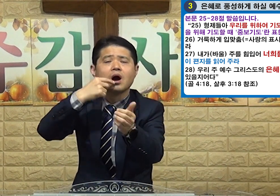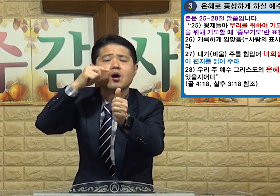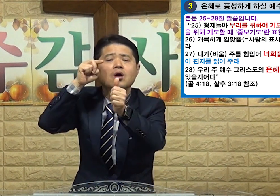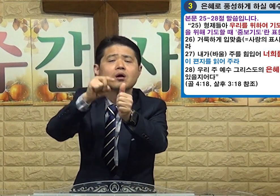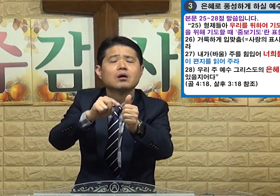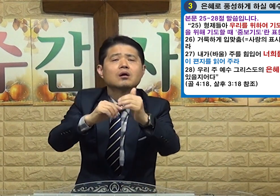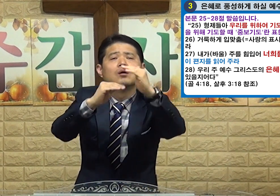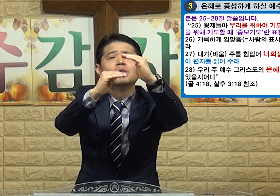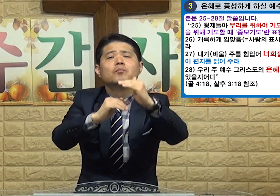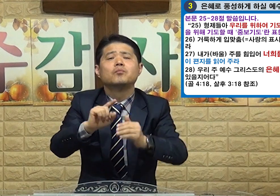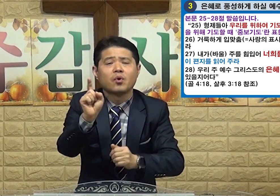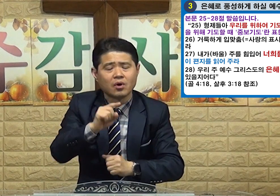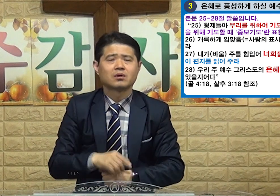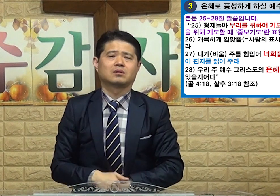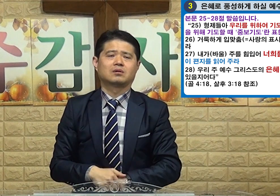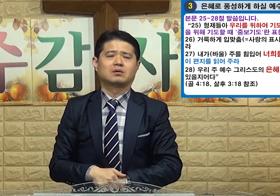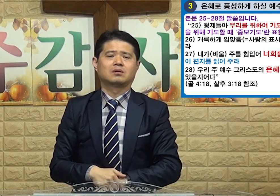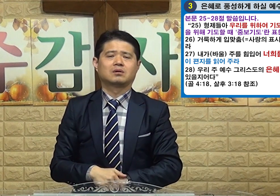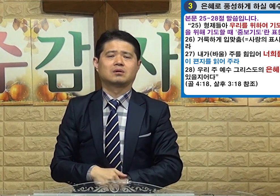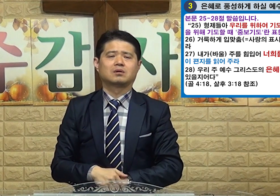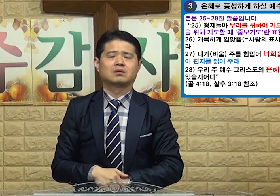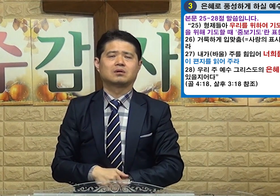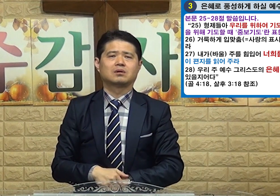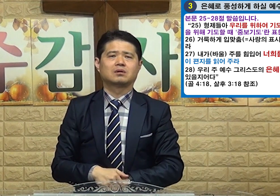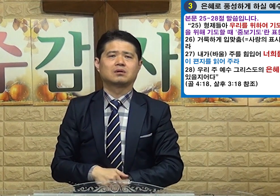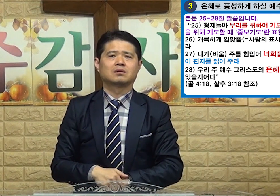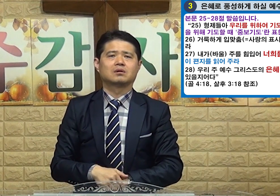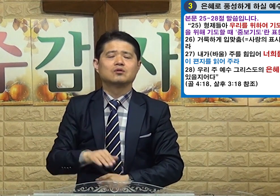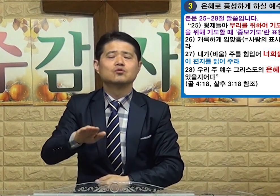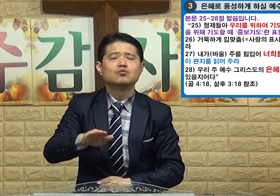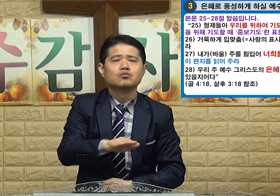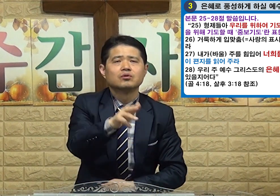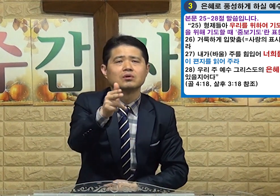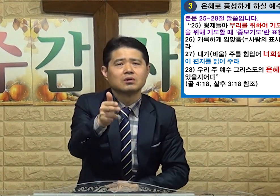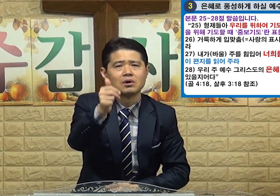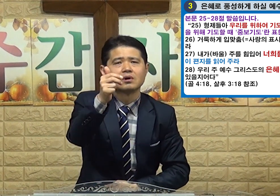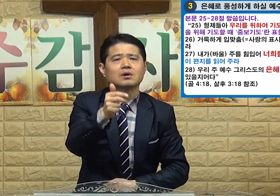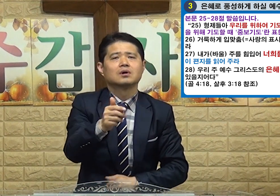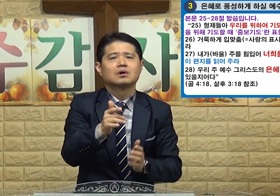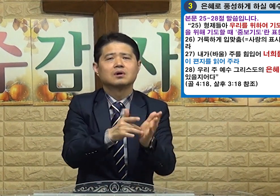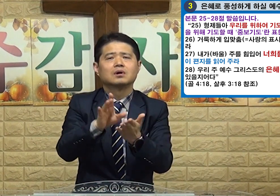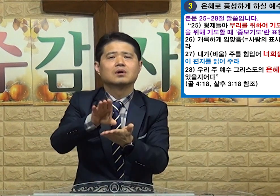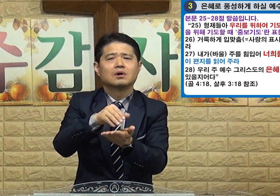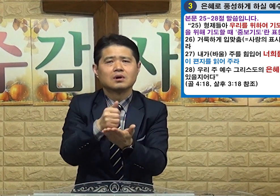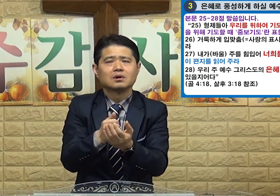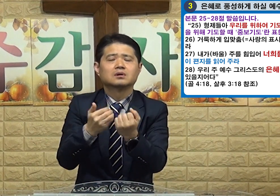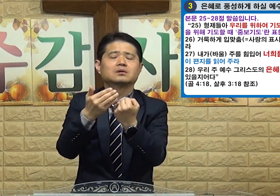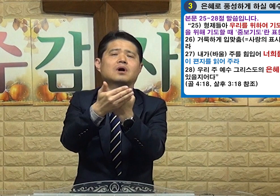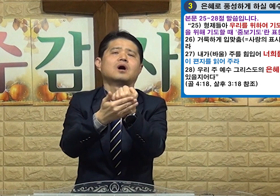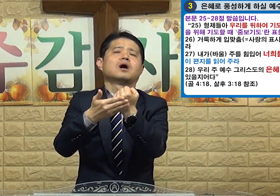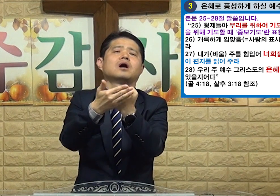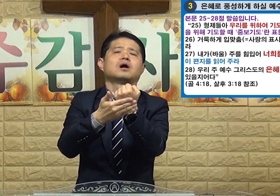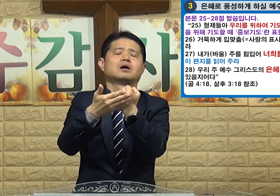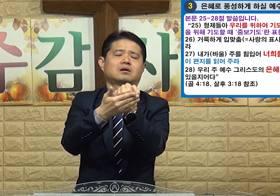이 편지를 읽어주라는 것입니다. 그 편지 내용이 무엇입니까? 우리가